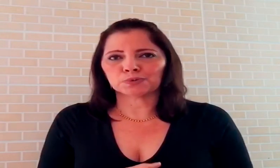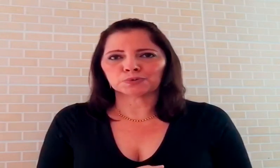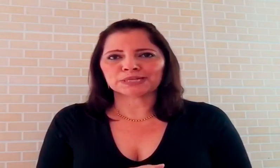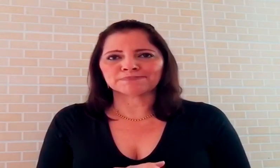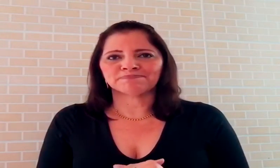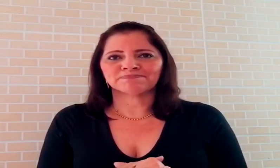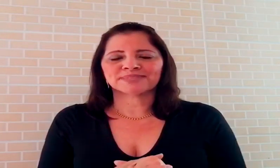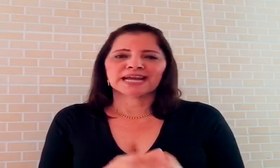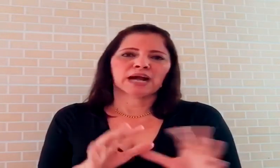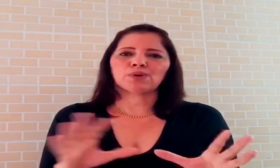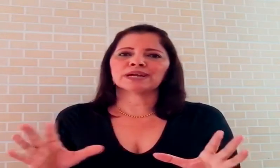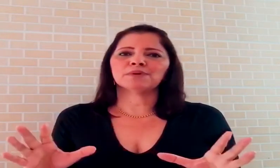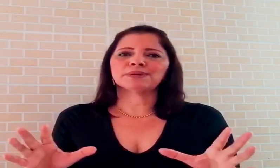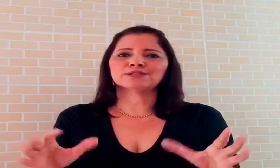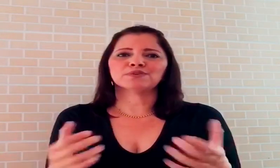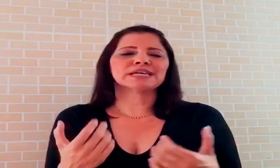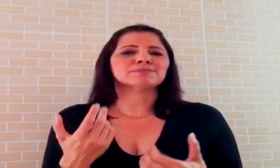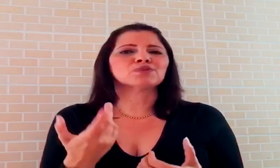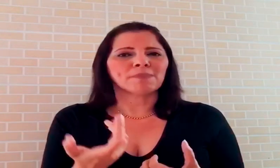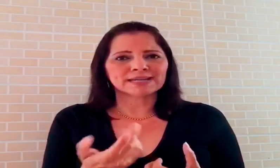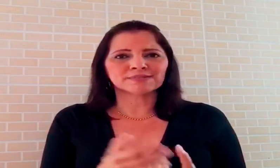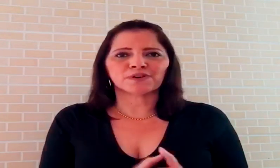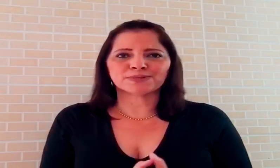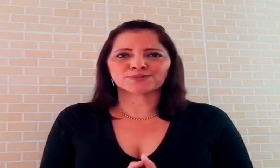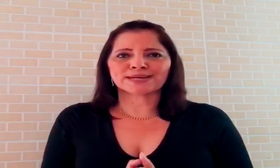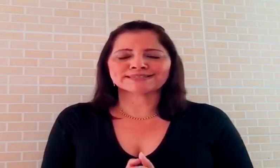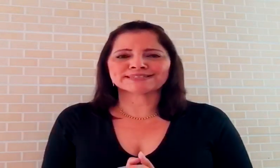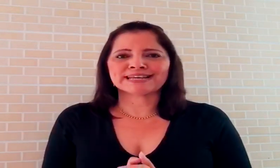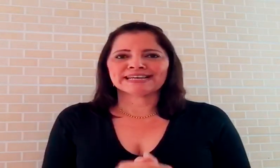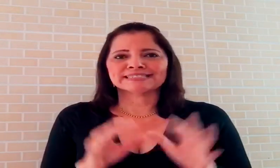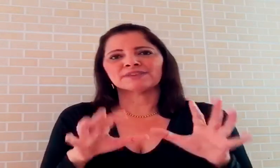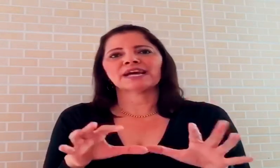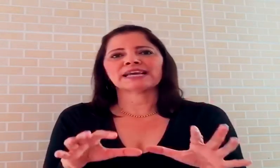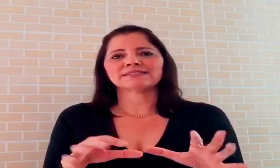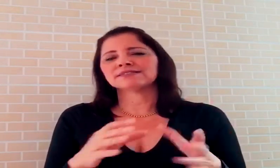www.gov.br/agricultura. A qualquer momento voltaremos com mais informações. TV Alese